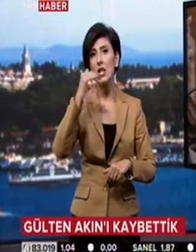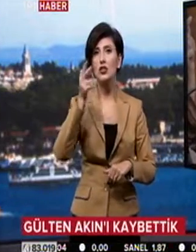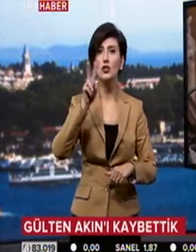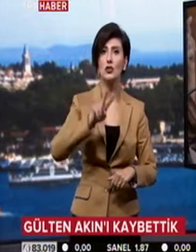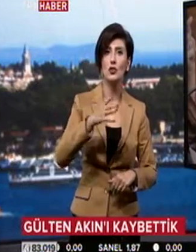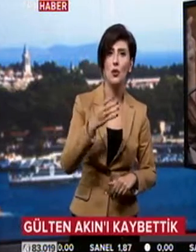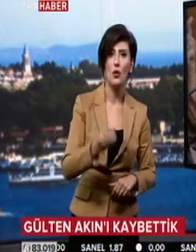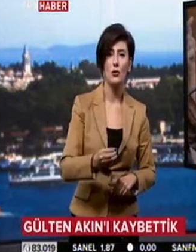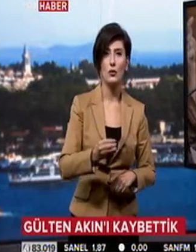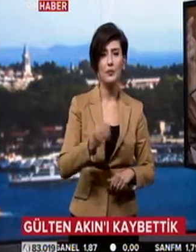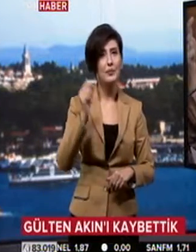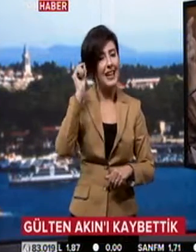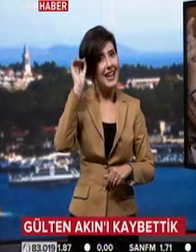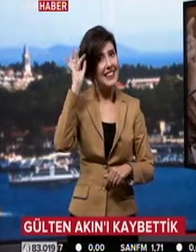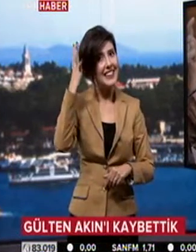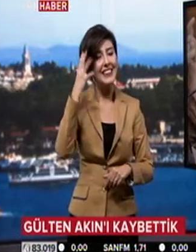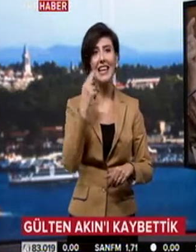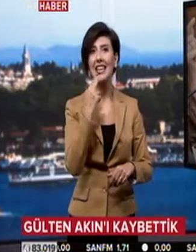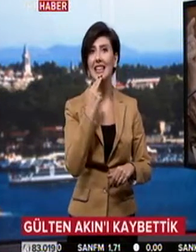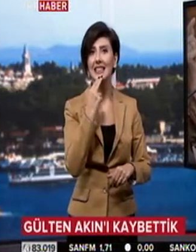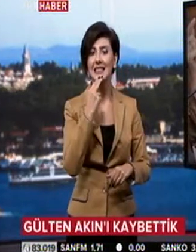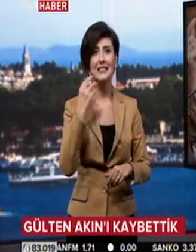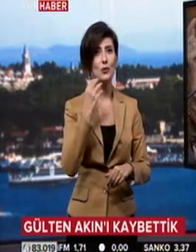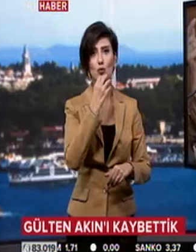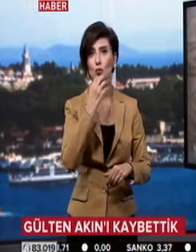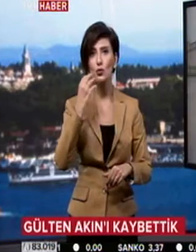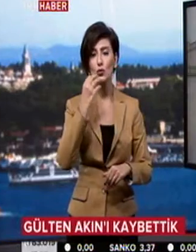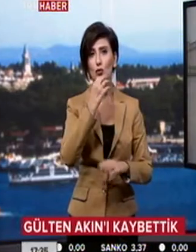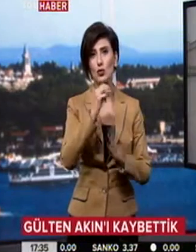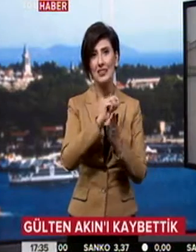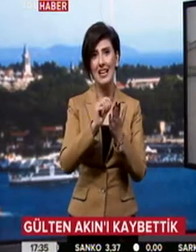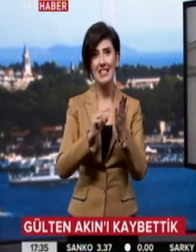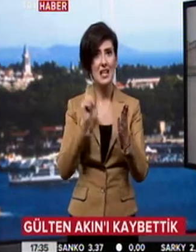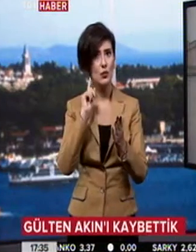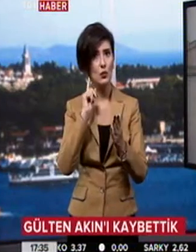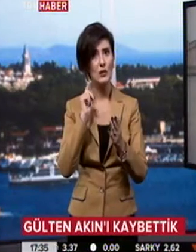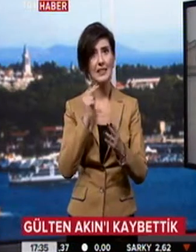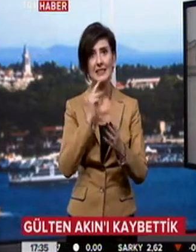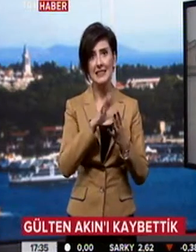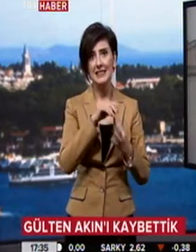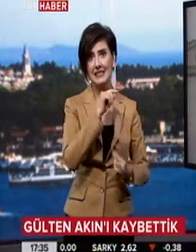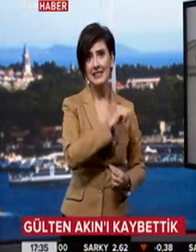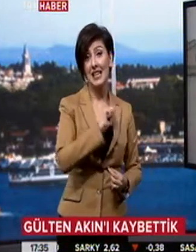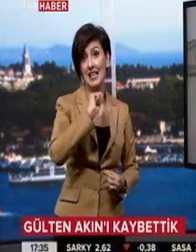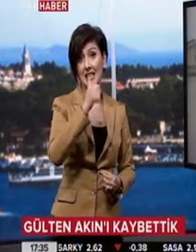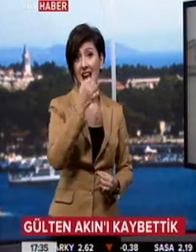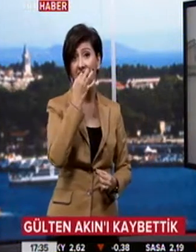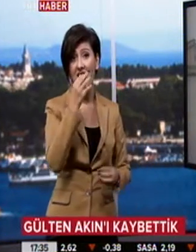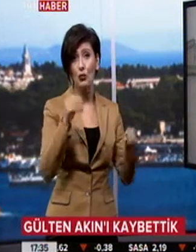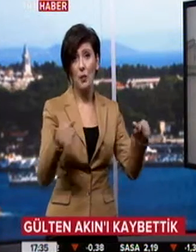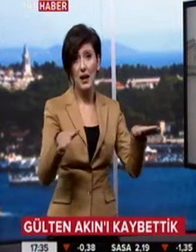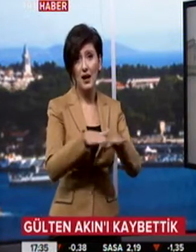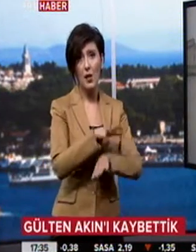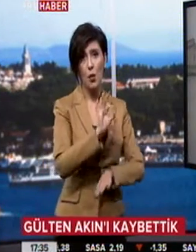82 yaşında yaşama veda etti. Deli Kız'ın türküsünün yazarı Gülten Akın yarın Ankara'da